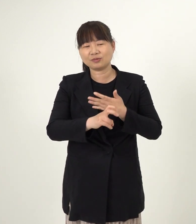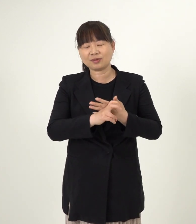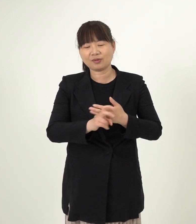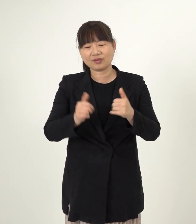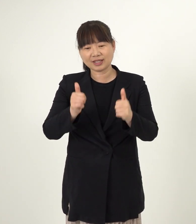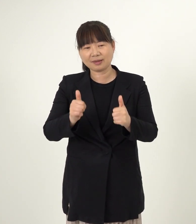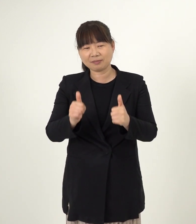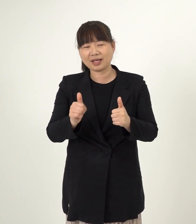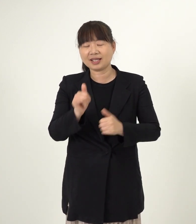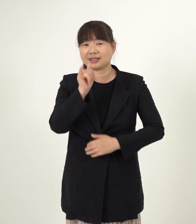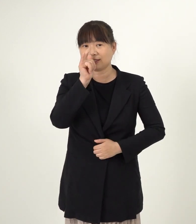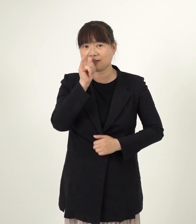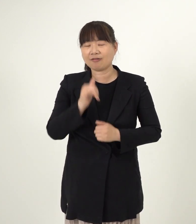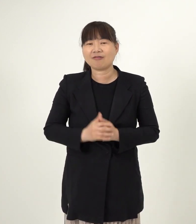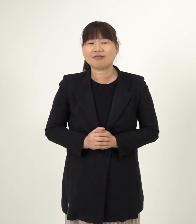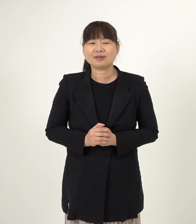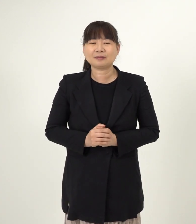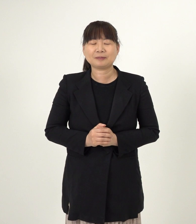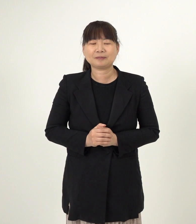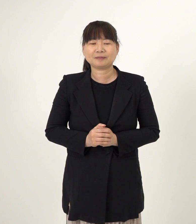재판이 이루어집니다.